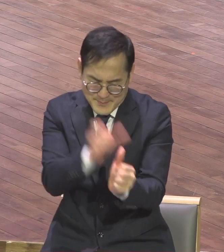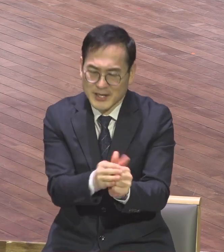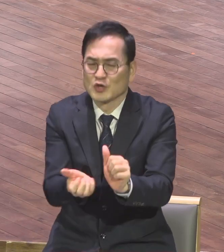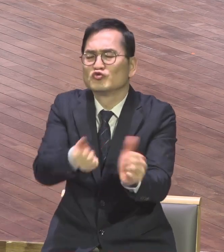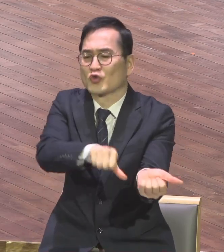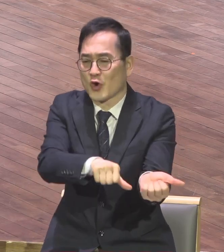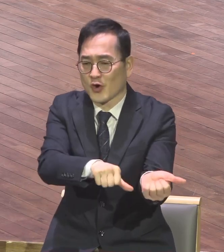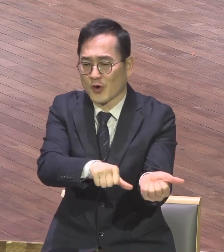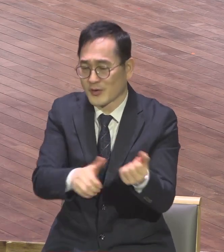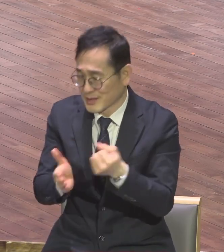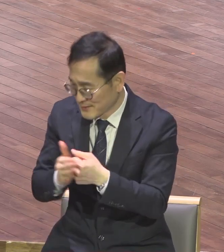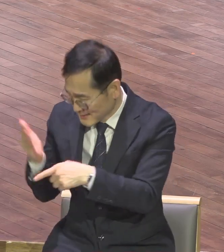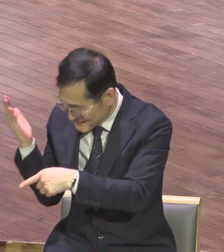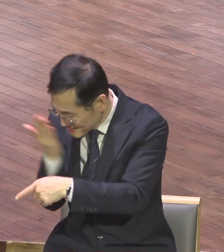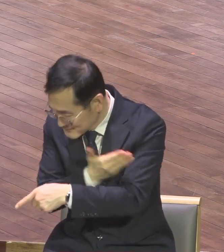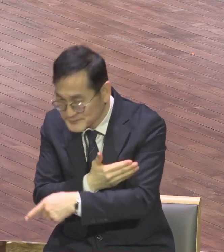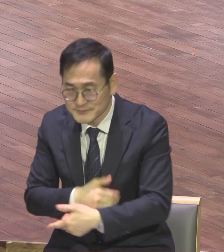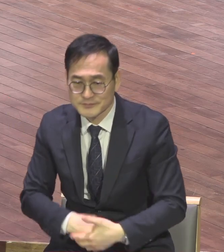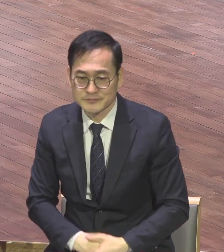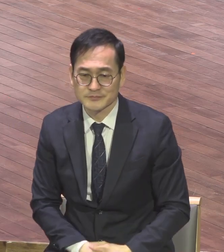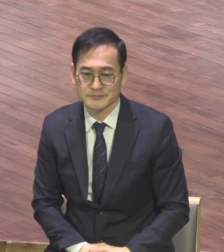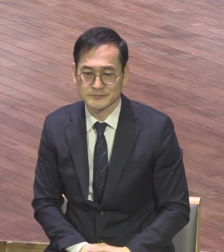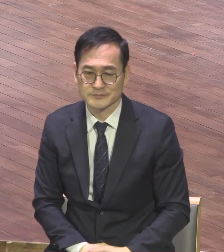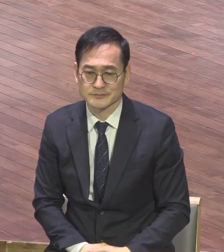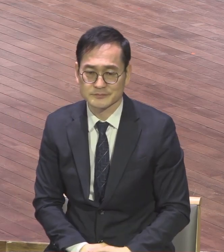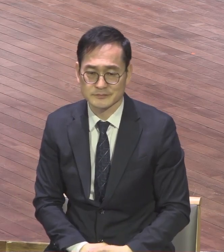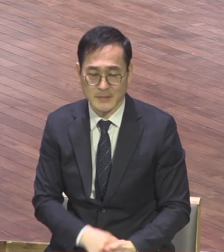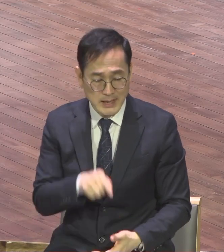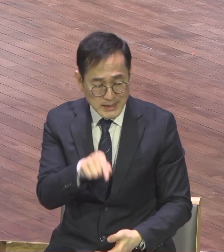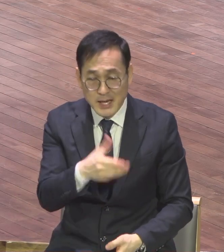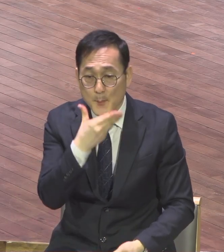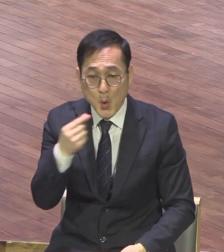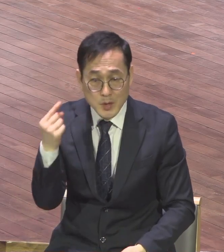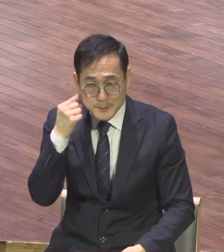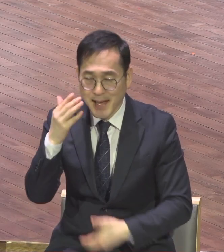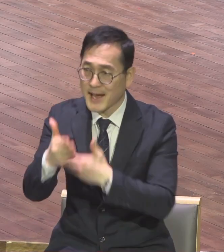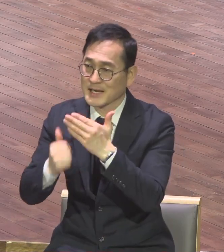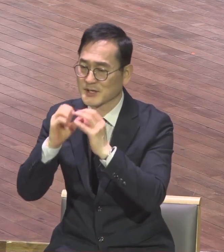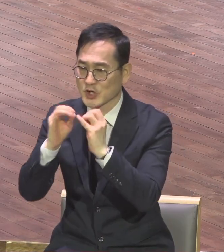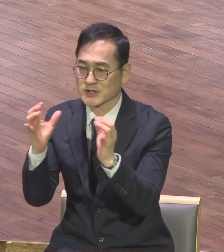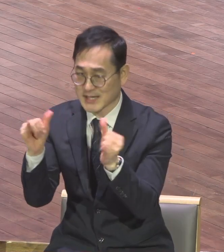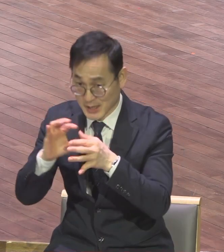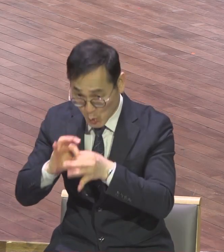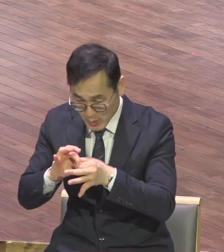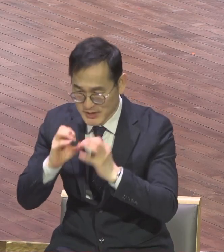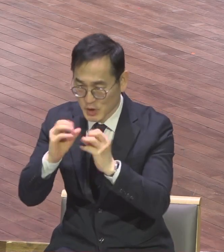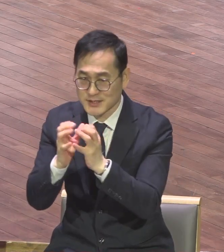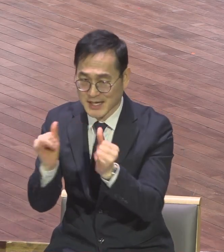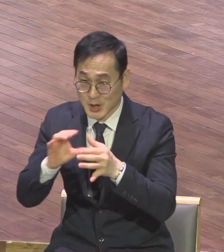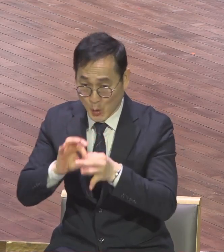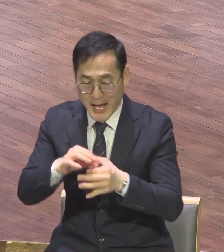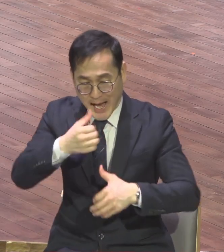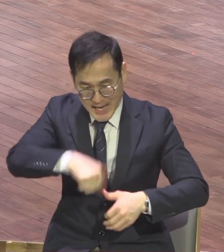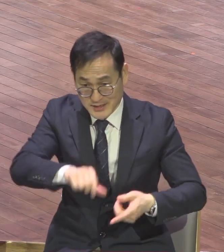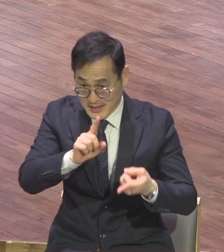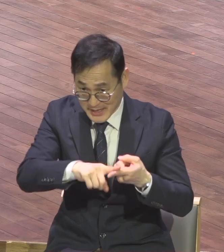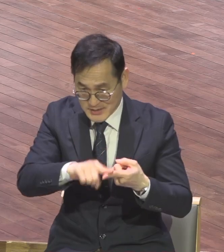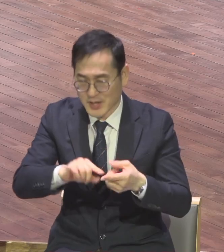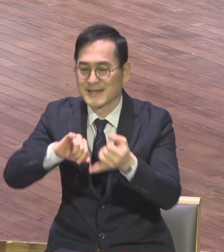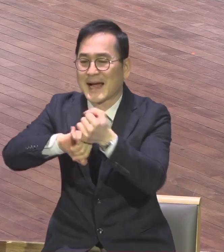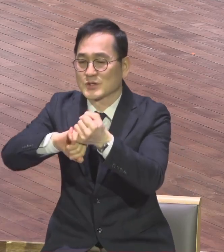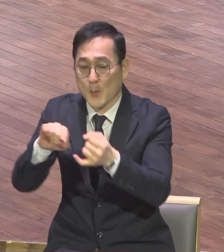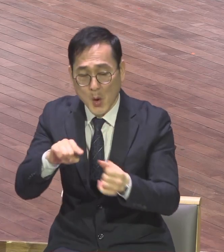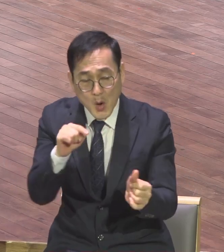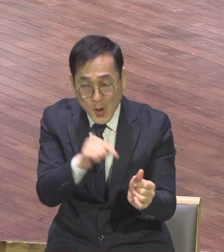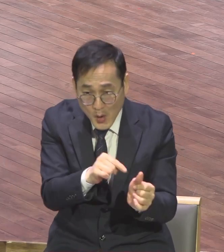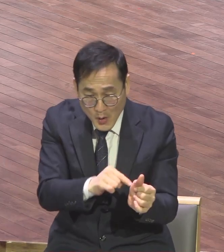나와 있냐? 로마서 1장 2절에서 4절에 이 복음은 하나님이 선지자를 통하여 그의 아들에 관하여 성경에 미리 약속하신 것이라. 그의